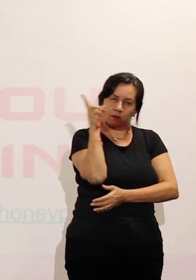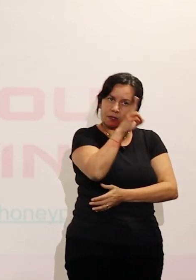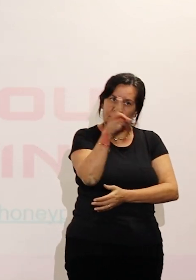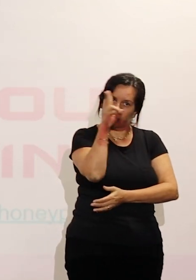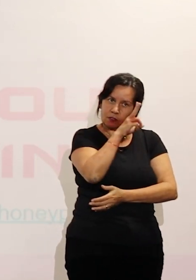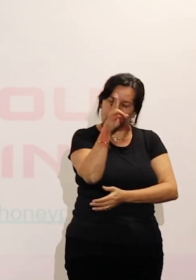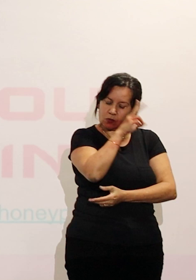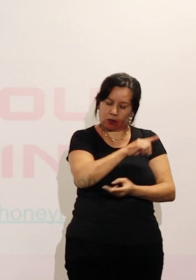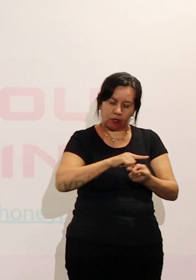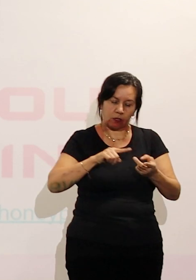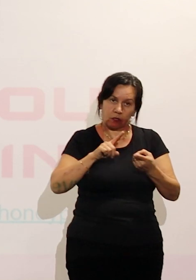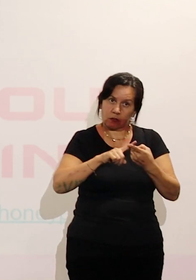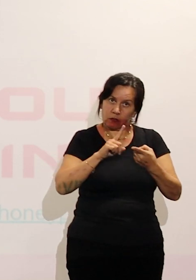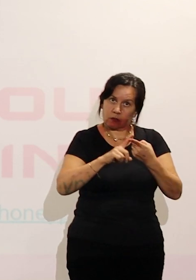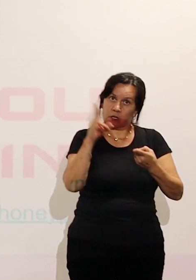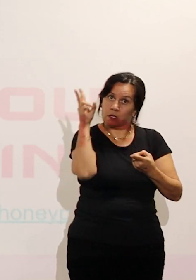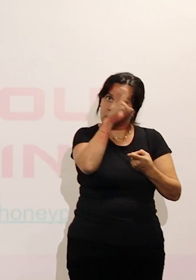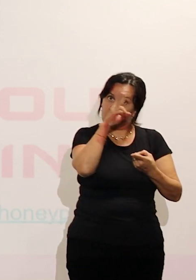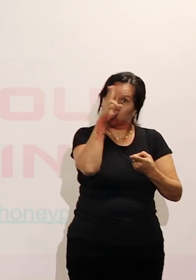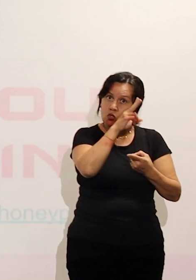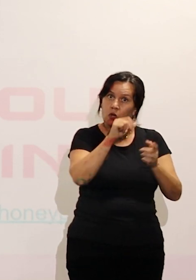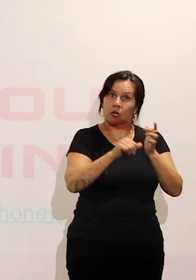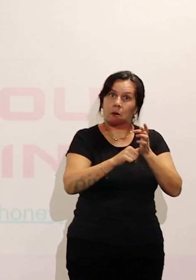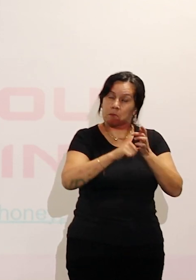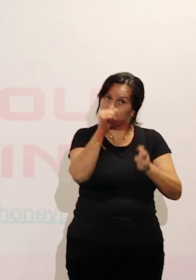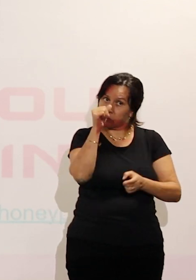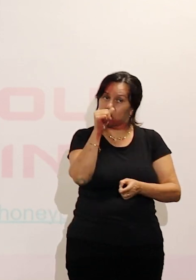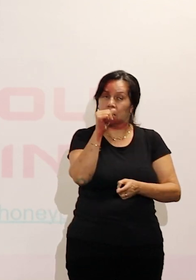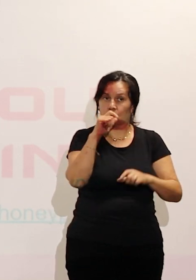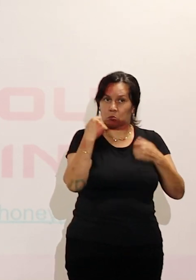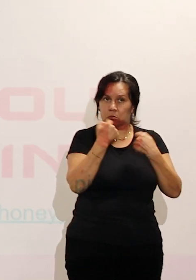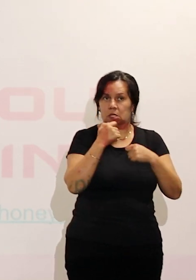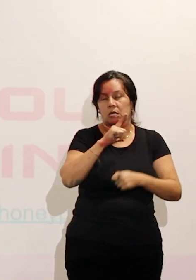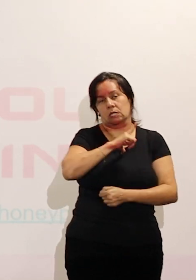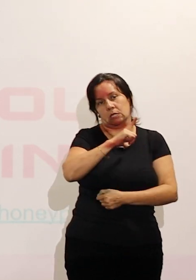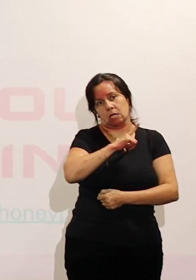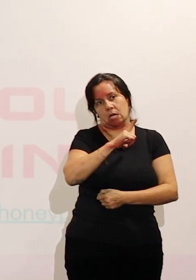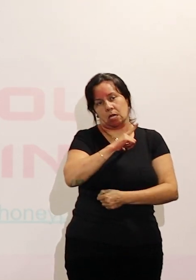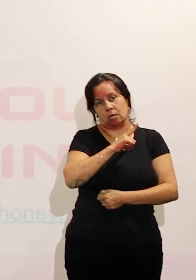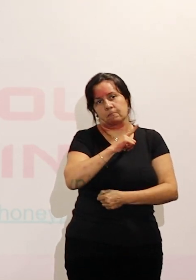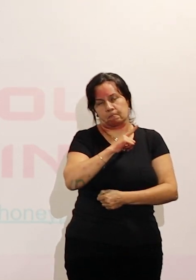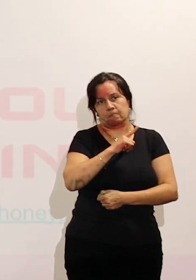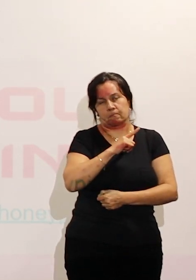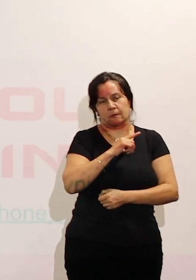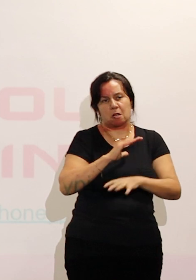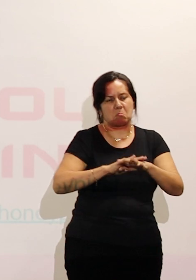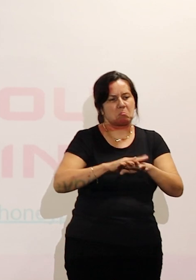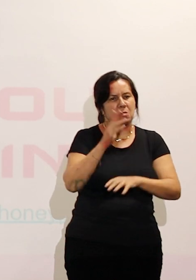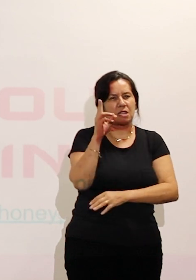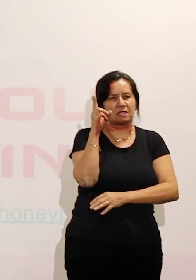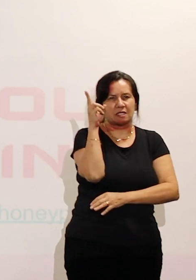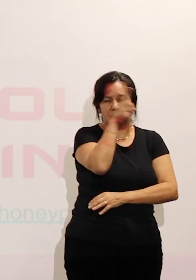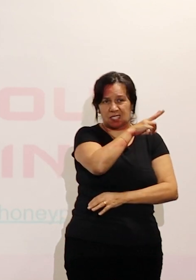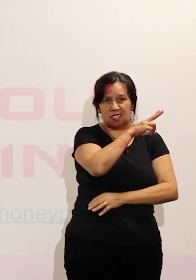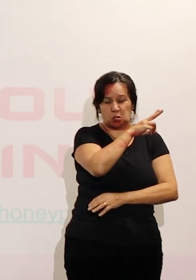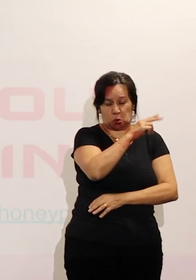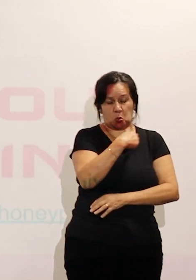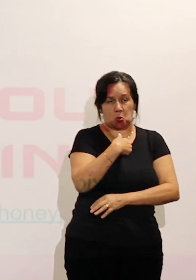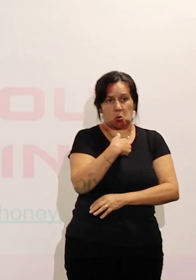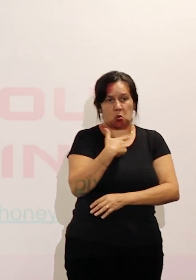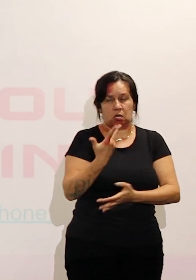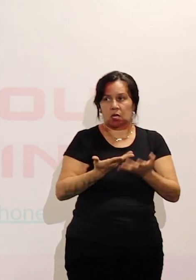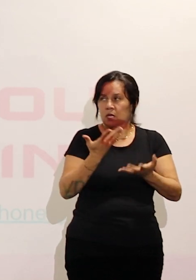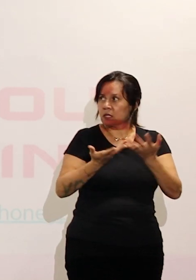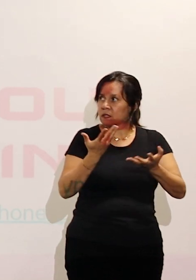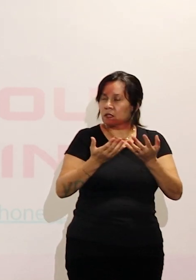vezes toda às vezes é uma complexidade maior. O que a gente precisa, Às vezes, mais do que a história, eu falo que é muito